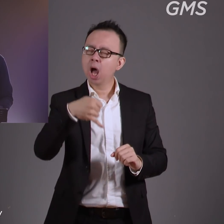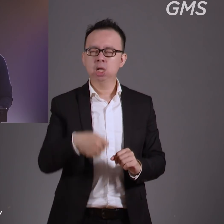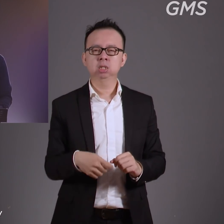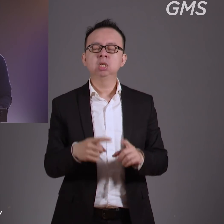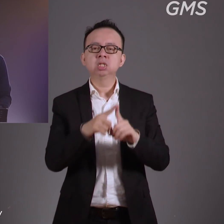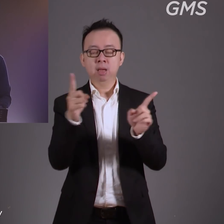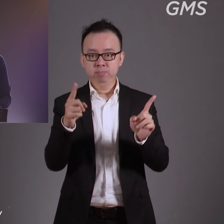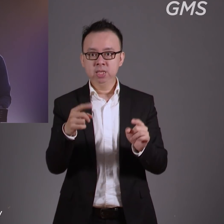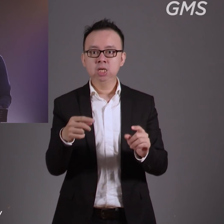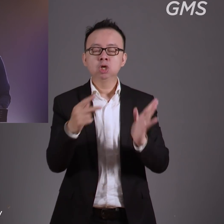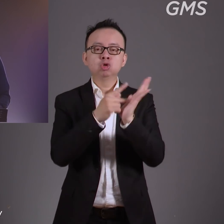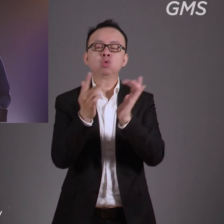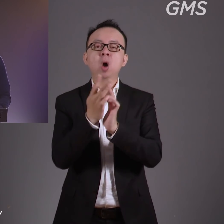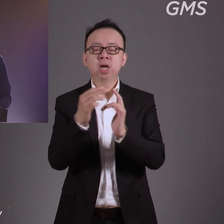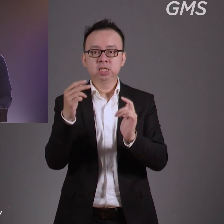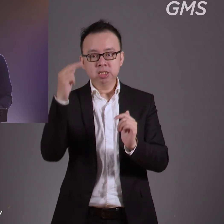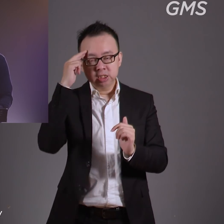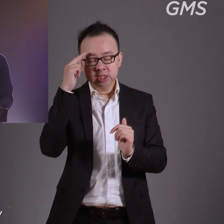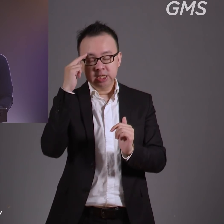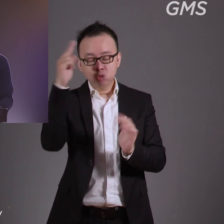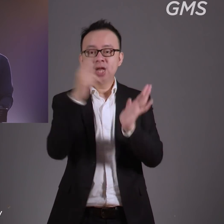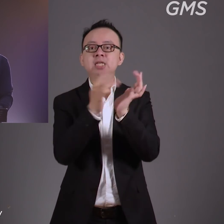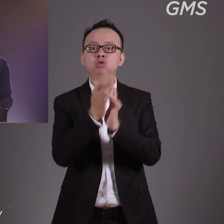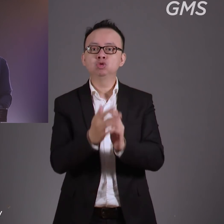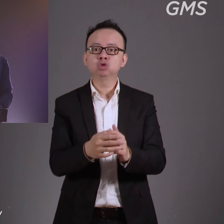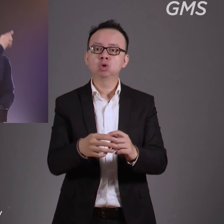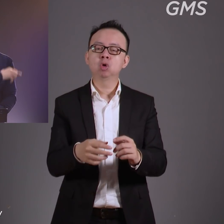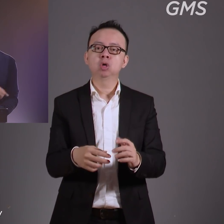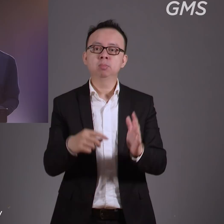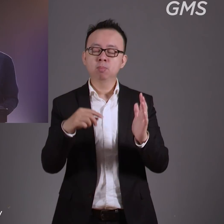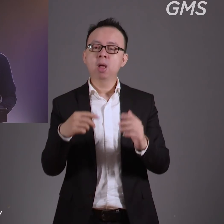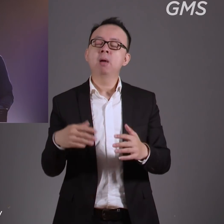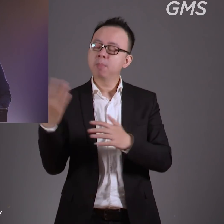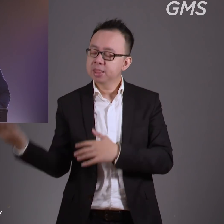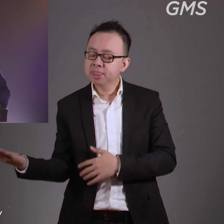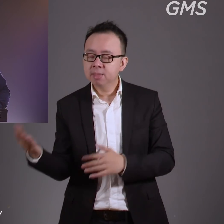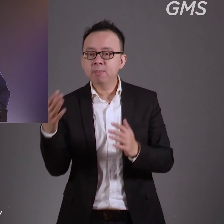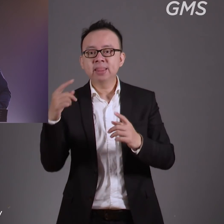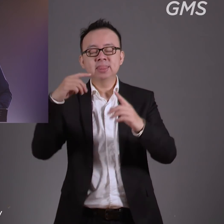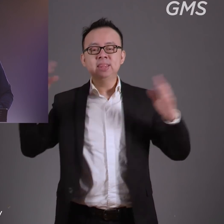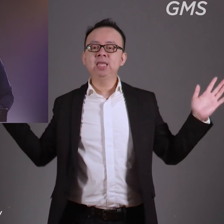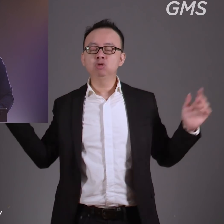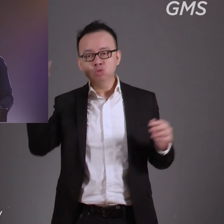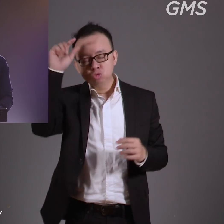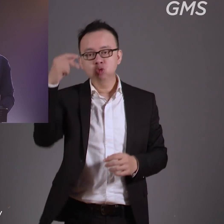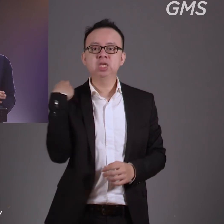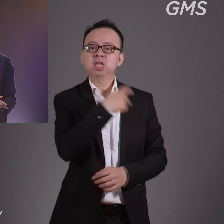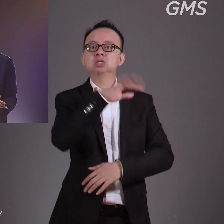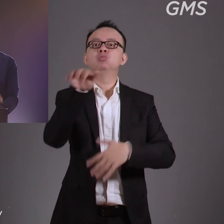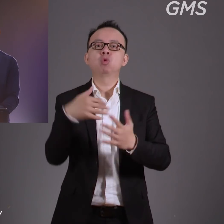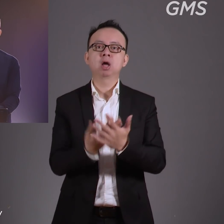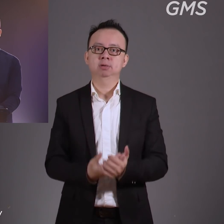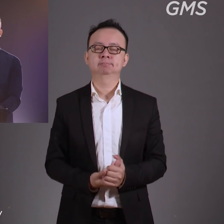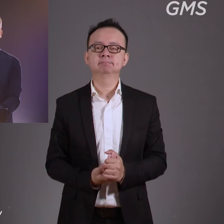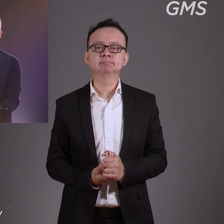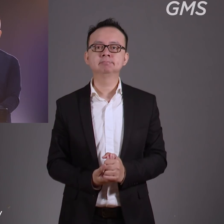bukan? Sem, Ham, Yafet, tiga-tiga, semuanya sampai Adam dan Hawa. Tuhan punya penebusan itu totalitas.